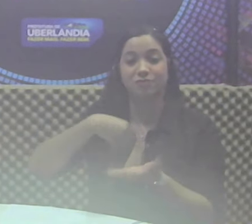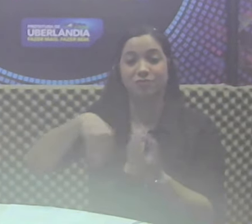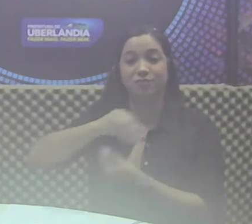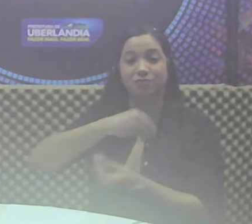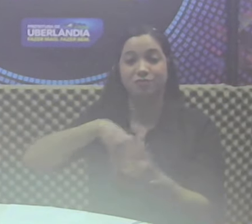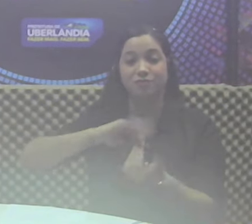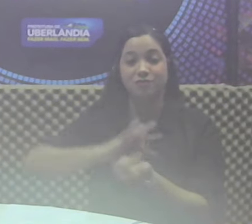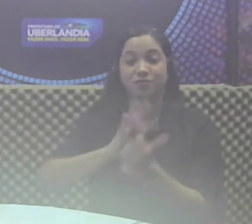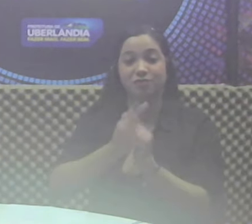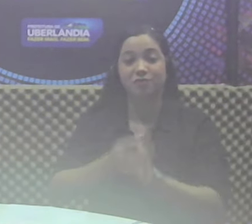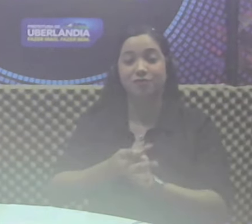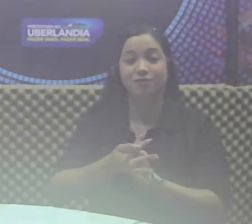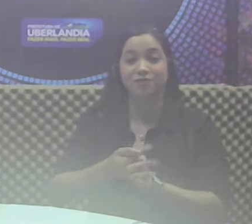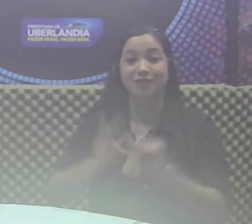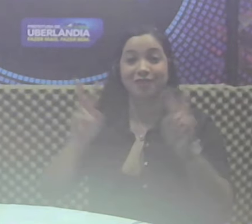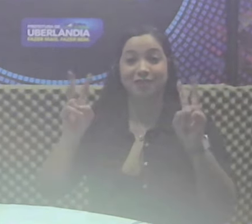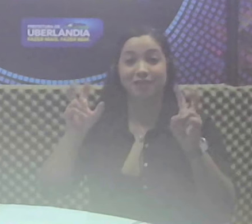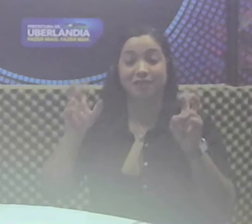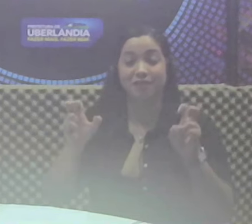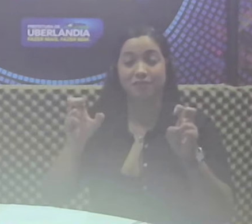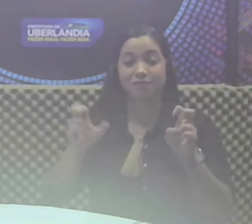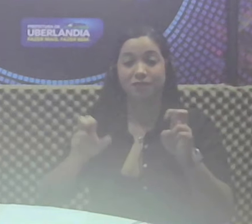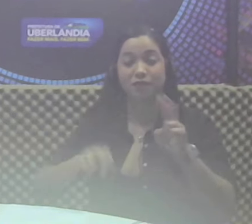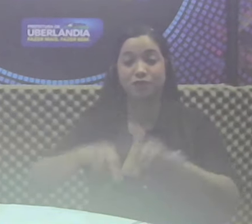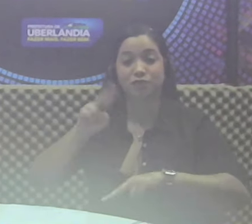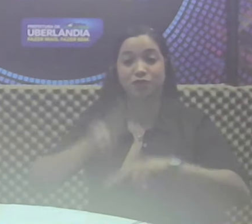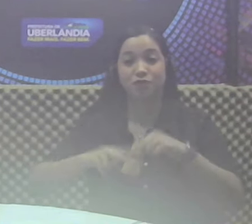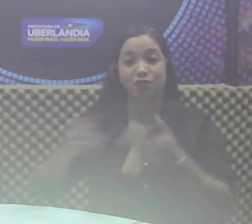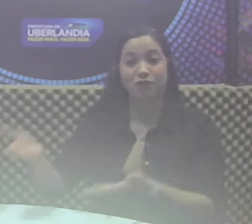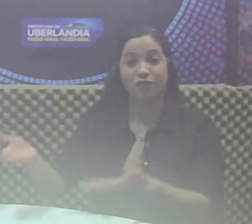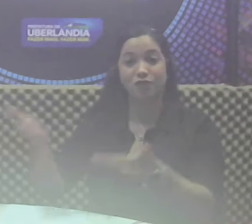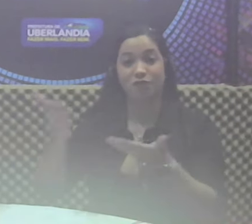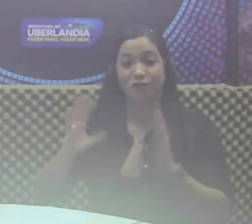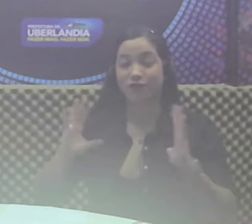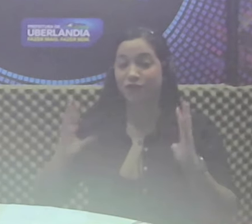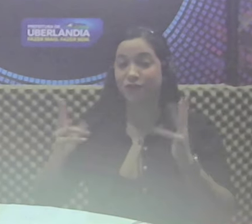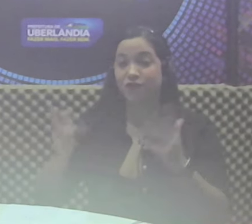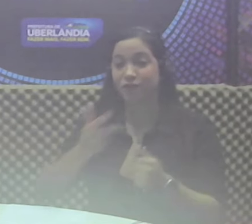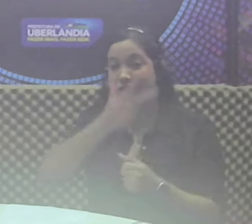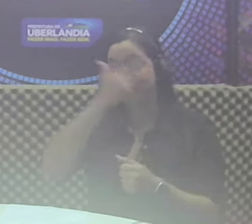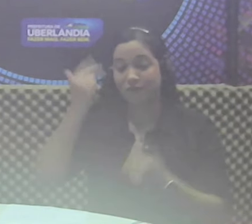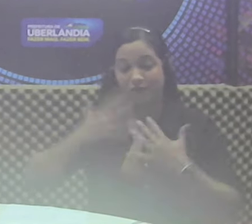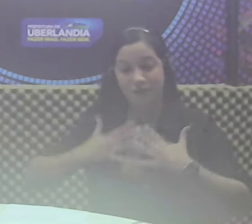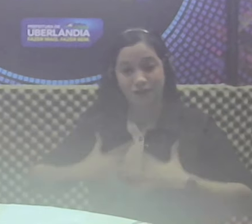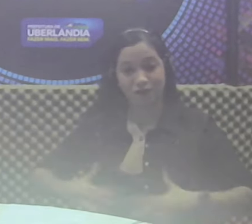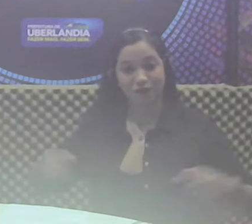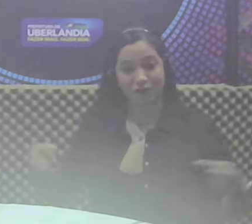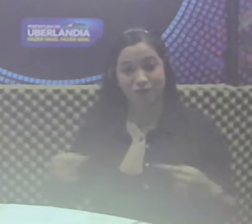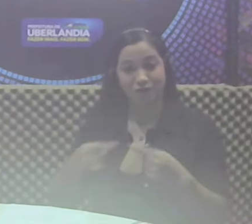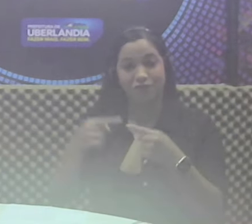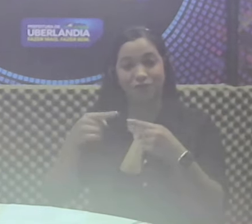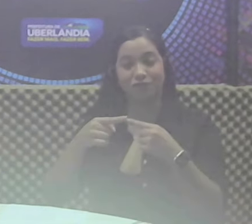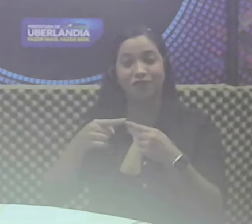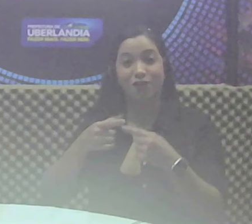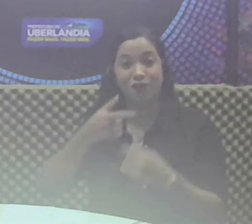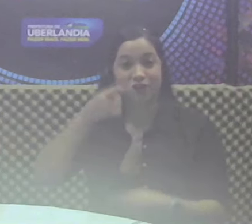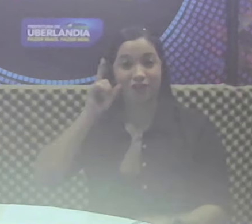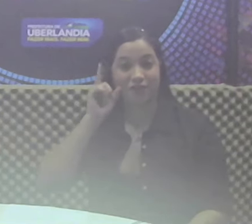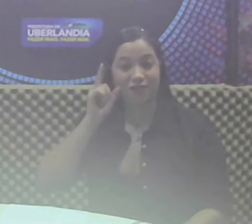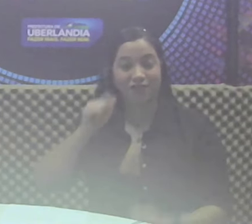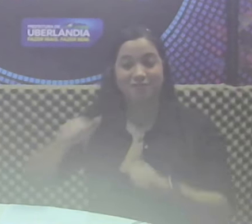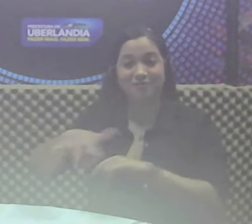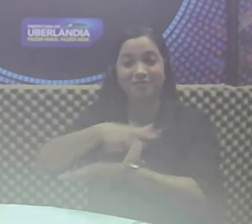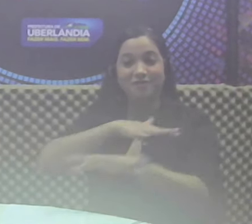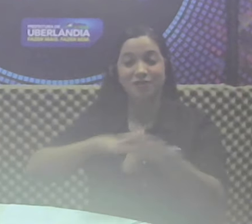FUTEL, terão a temática junina, convidando todos os participantes a se vestirem a caráter. Ontem, o Agita